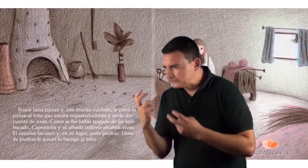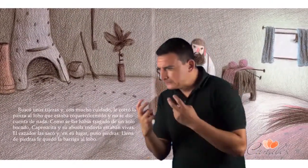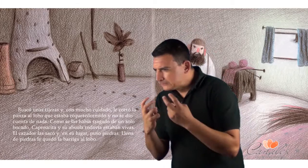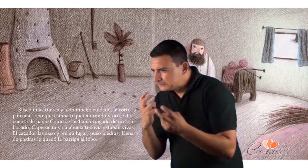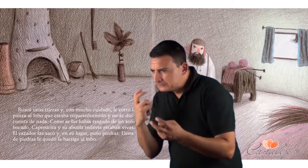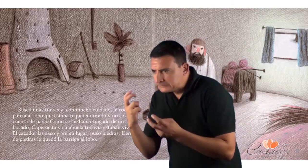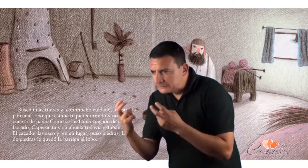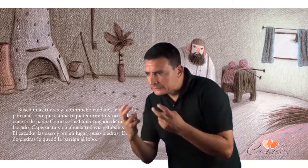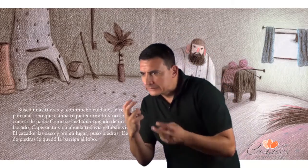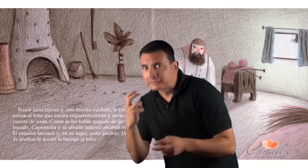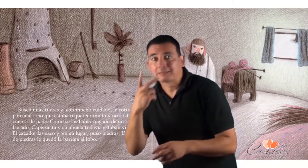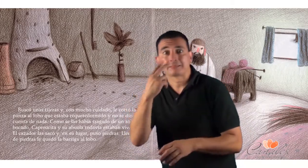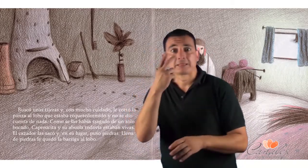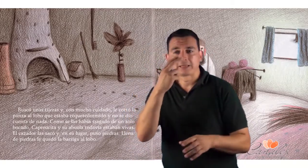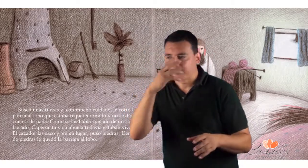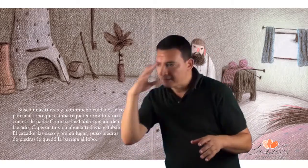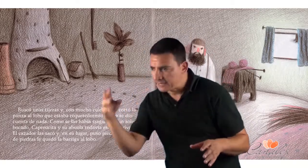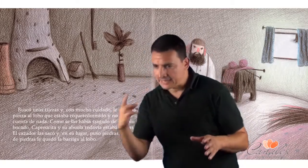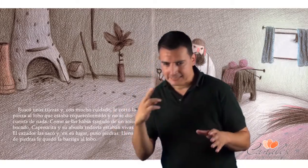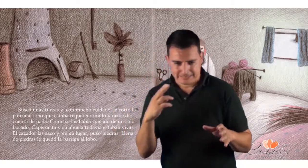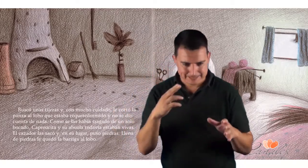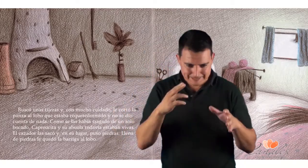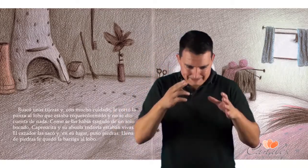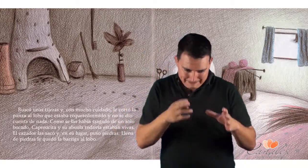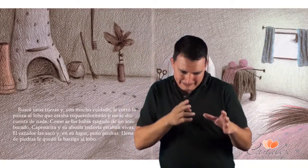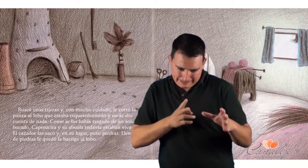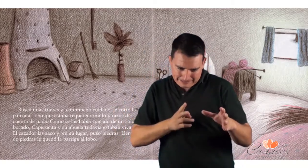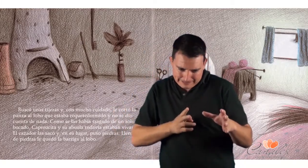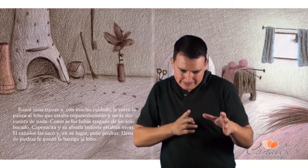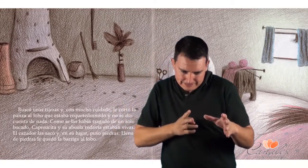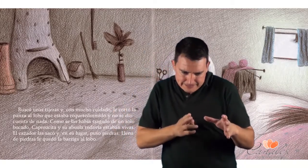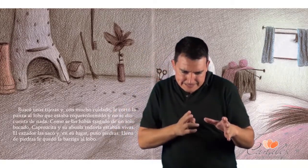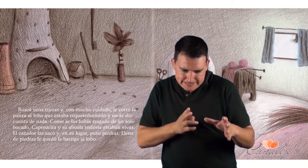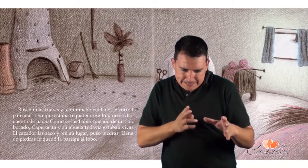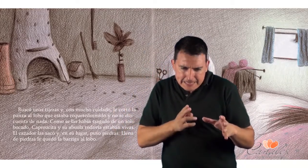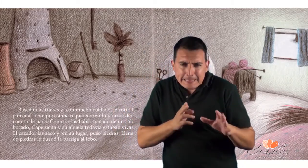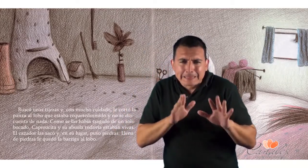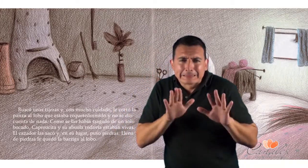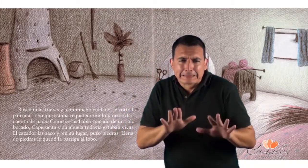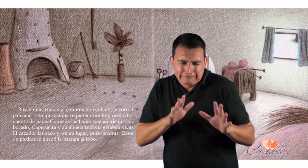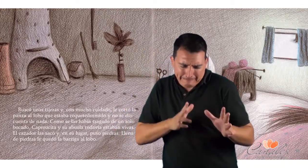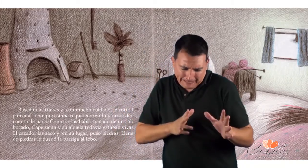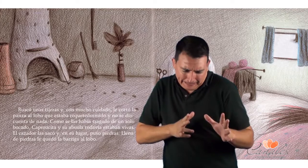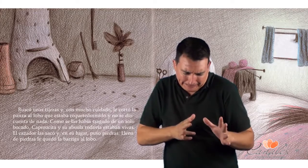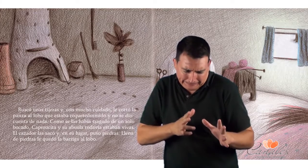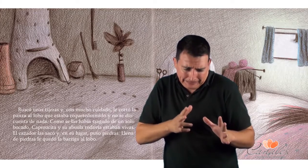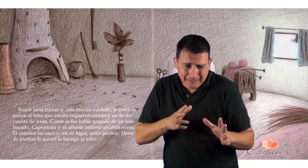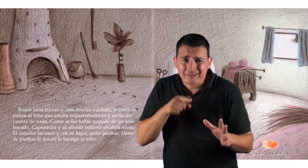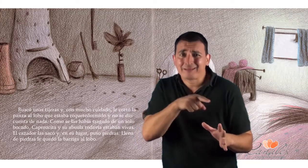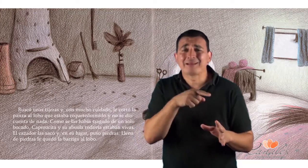Buscó unas tijeras y con mucho cuidado le cortó la panza al lobo que estaba requete dormido.